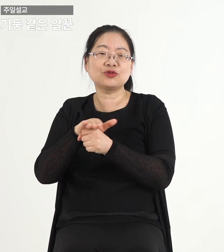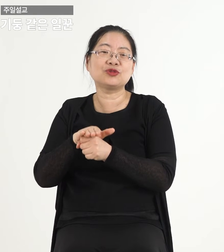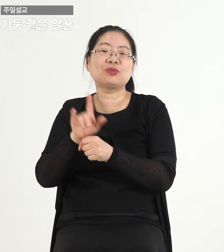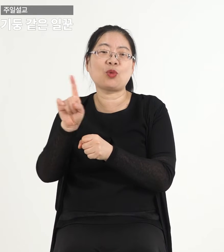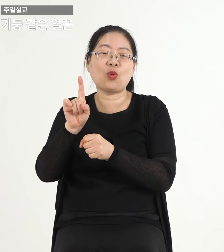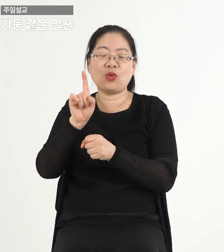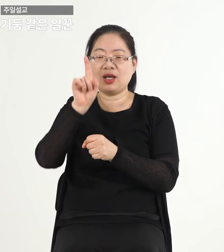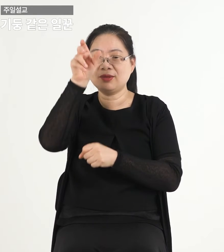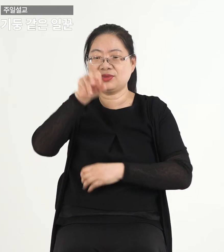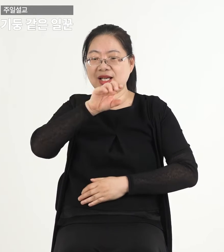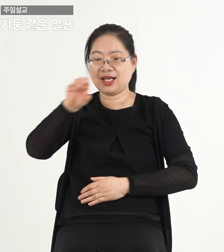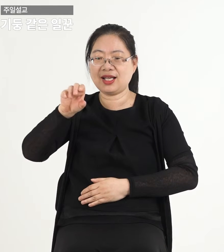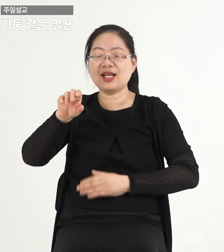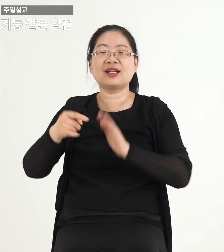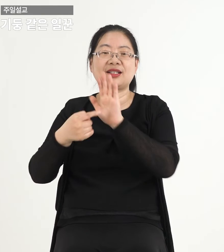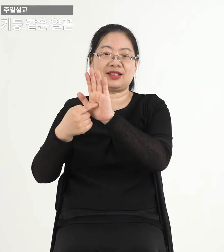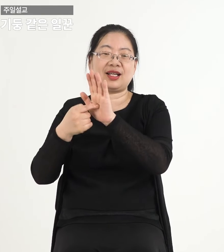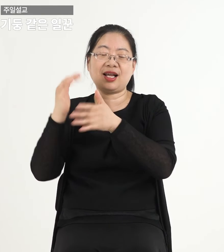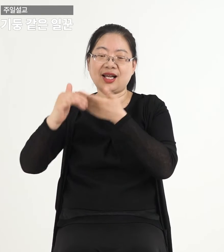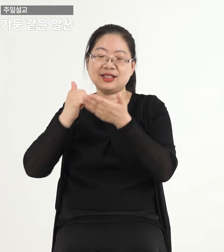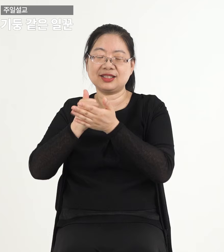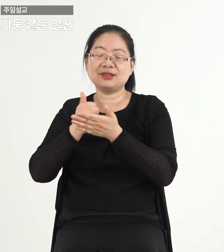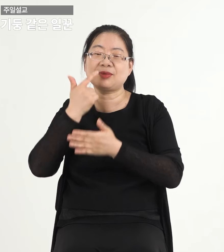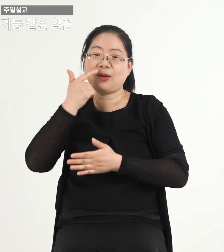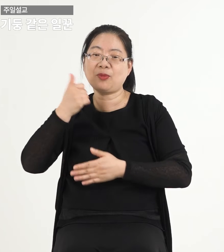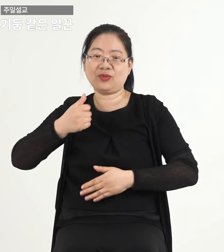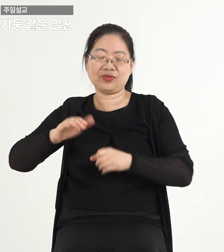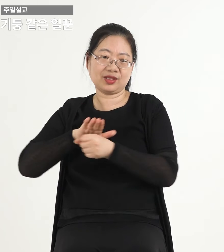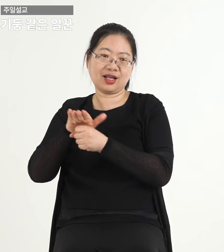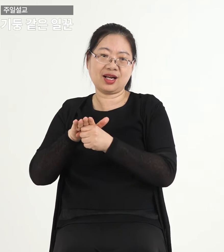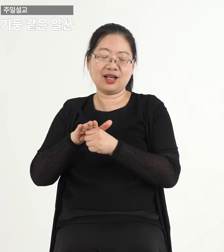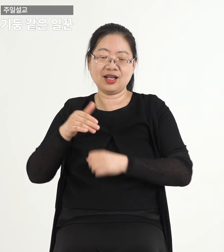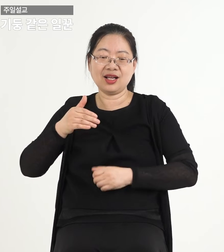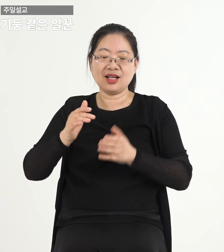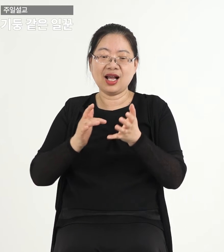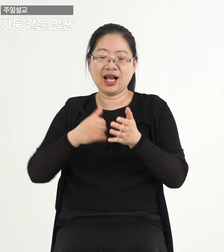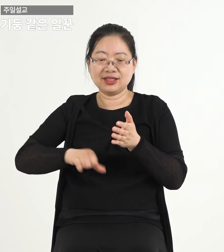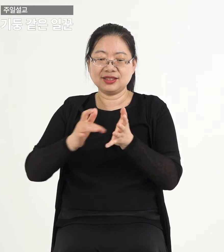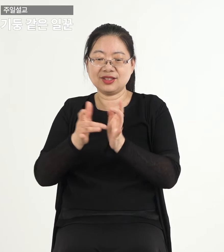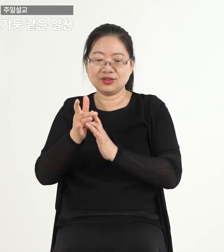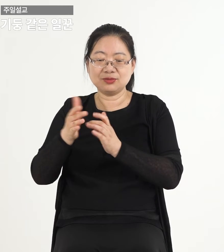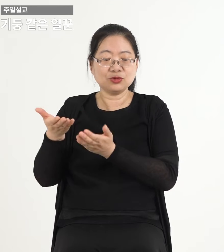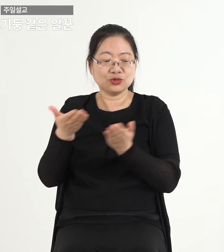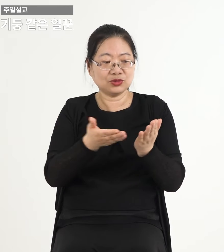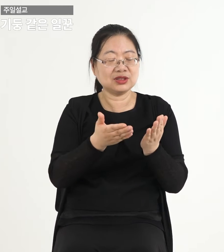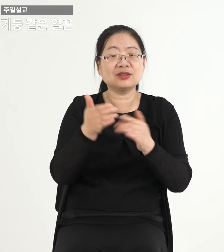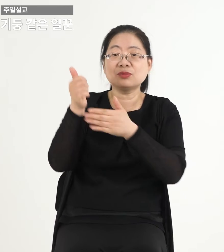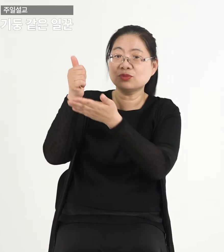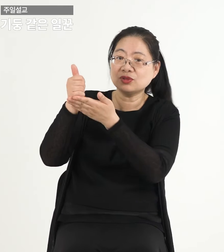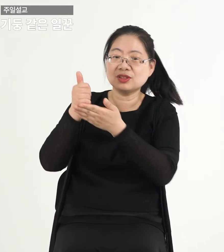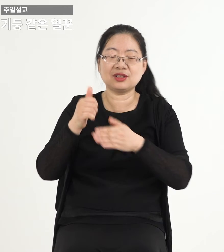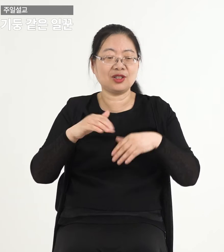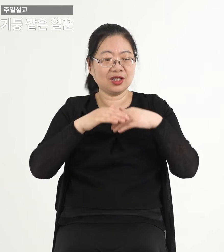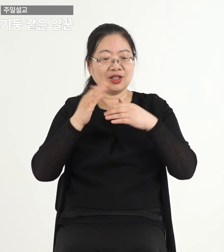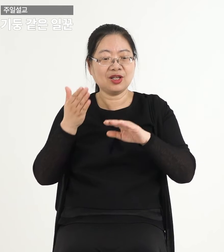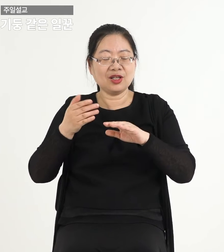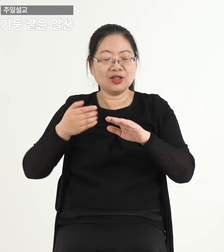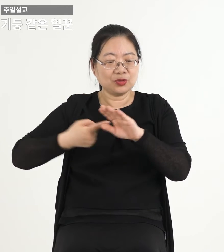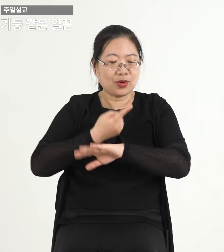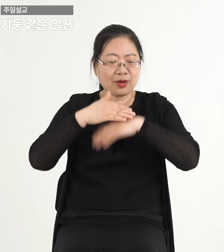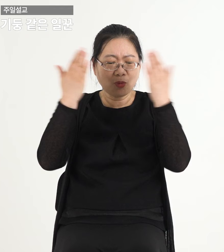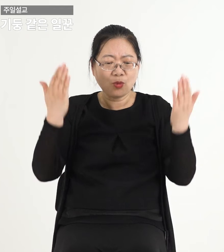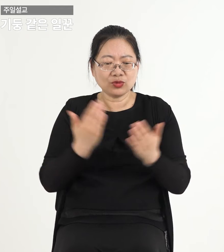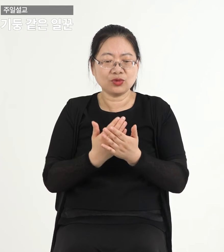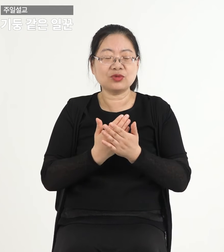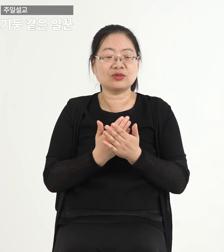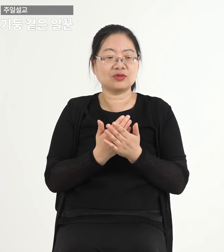사랑이에요. 아들을 내어주신 이가 이 모든 것을 너에게 어찌 은혜로 주지